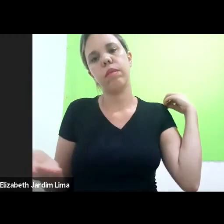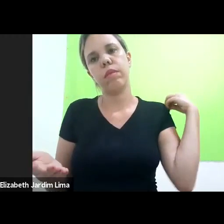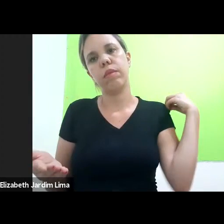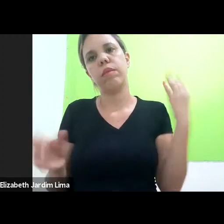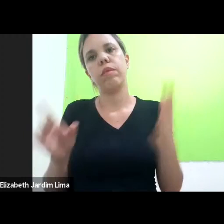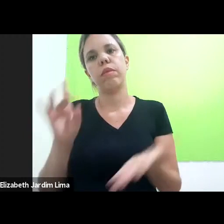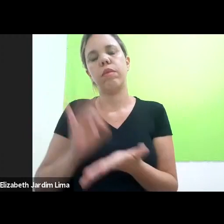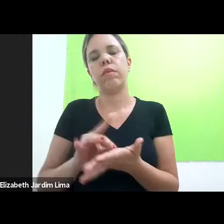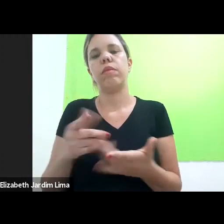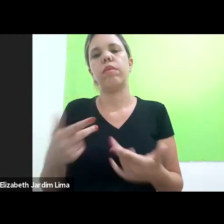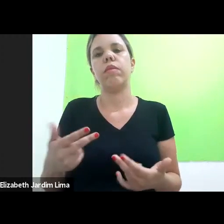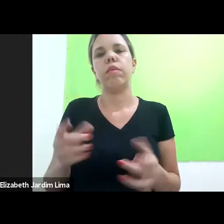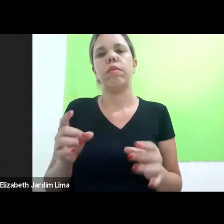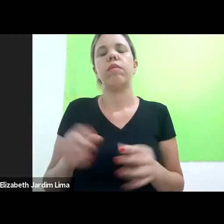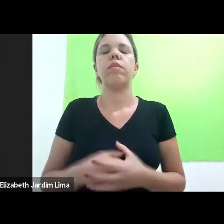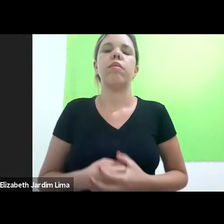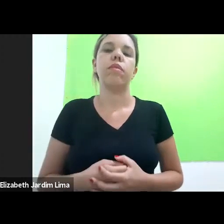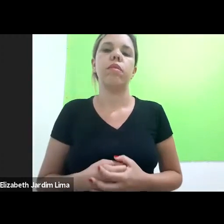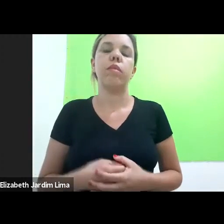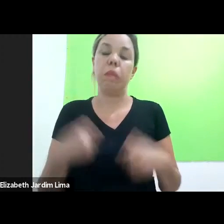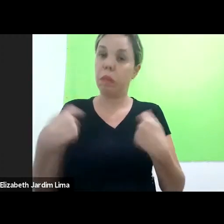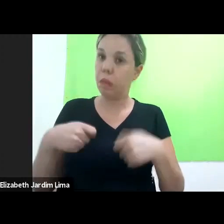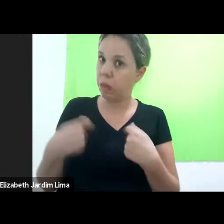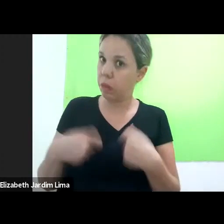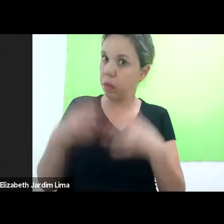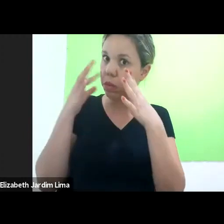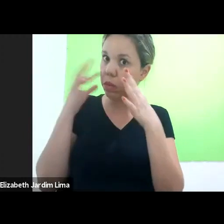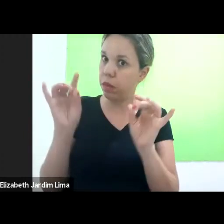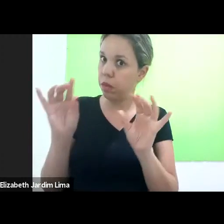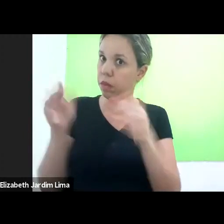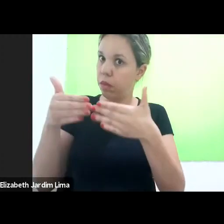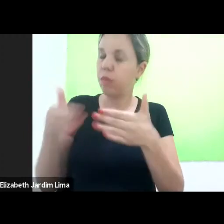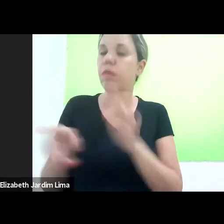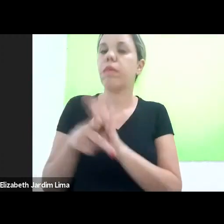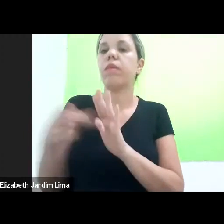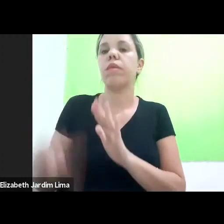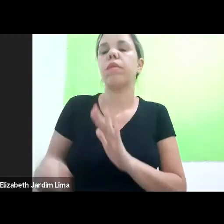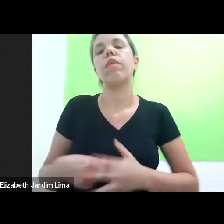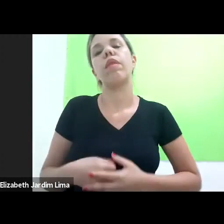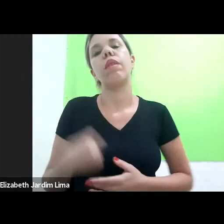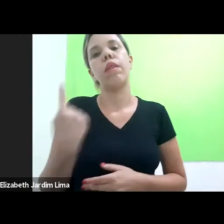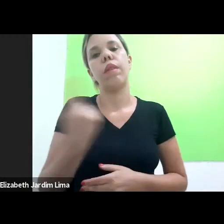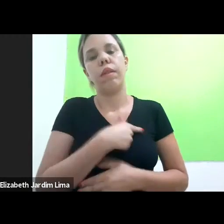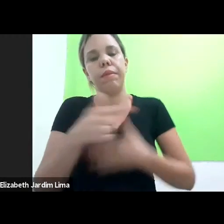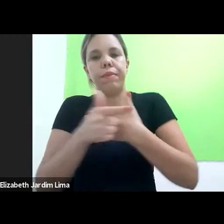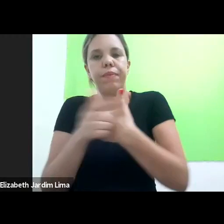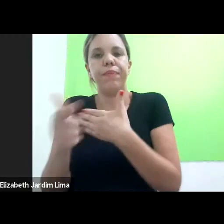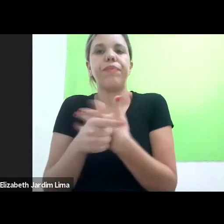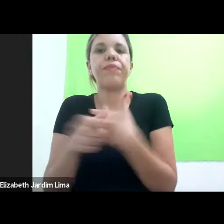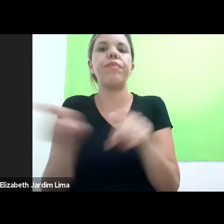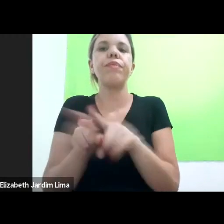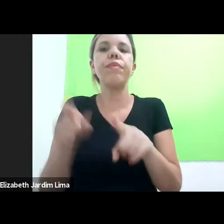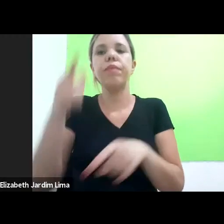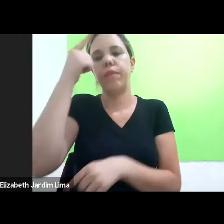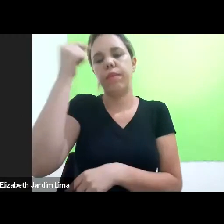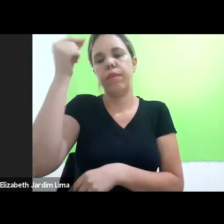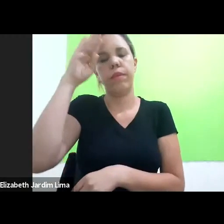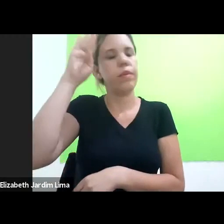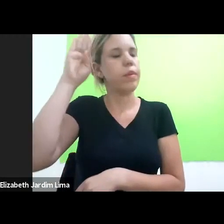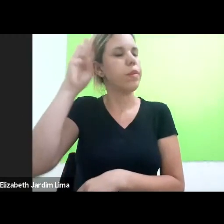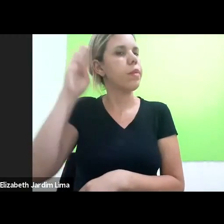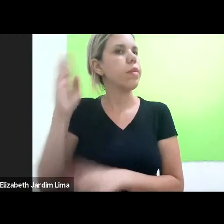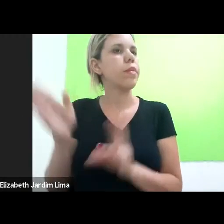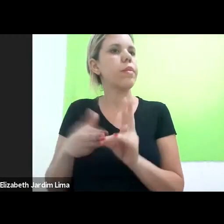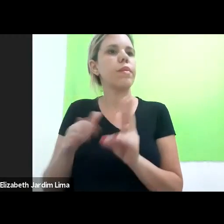né, específicas e que precisa de atenção específica. Então, o nosso papel também, enquanto acadêmicos indígenas e na área